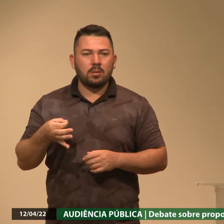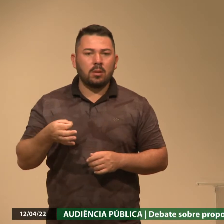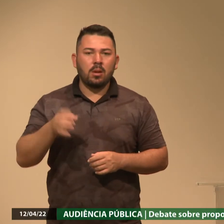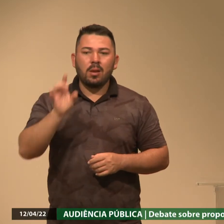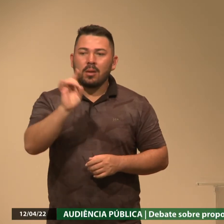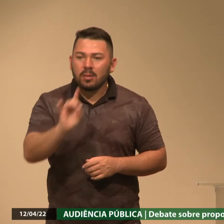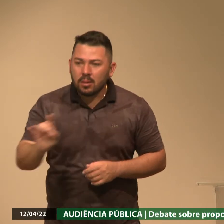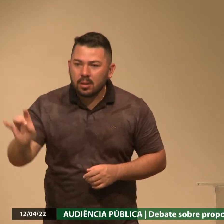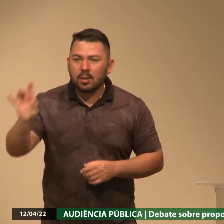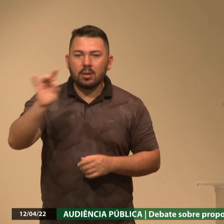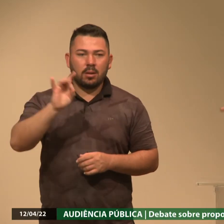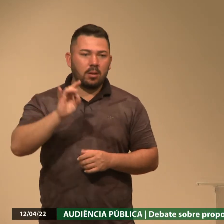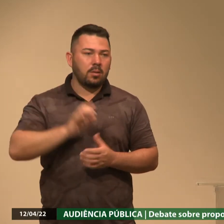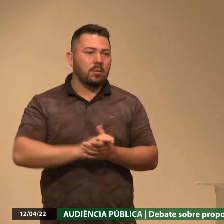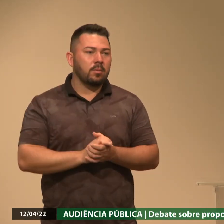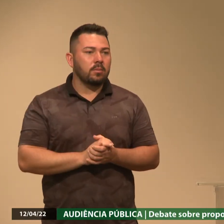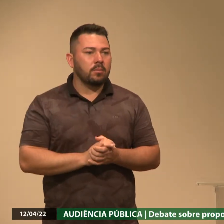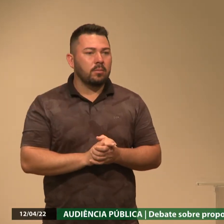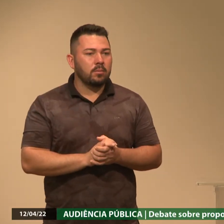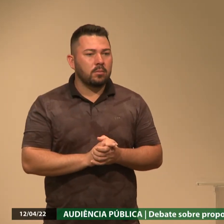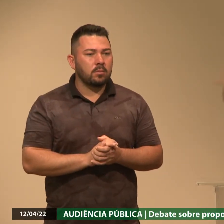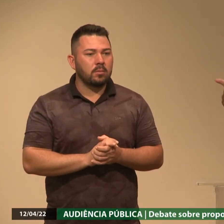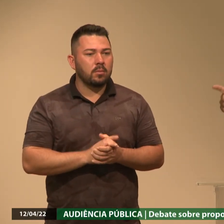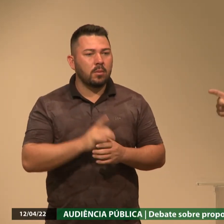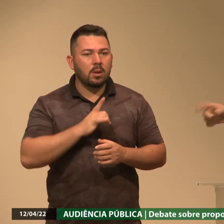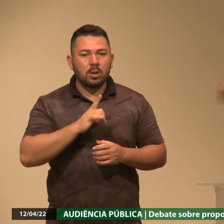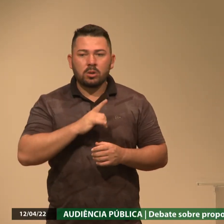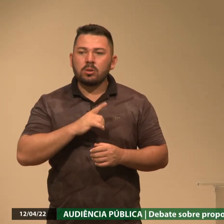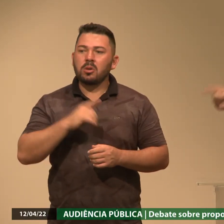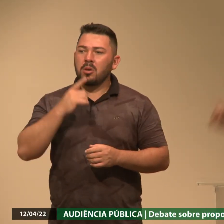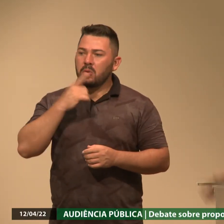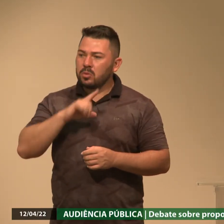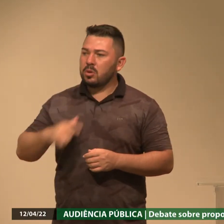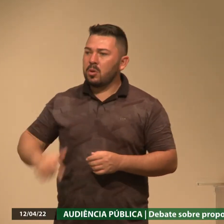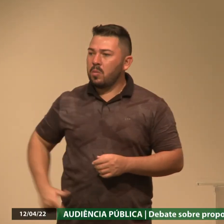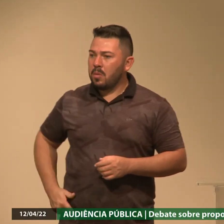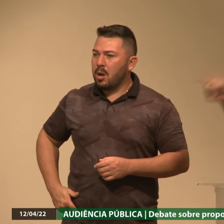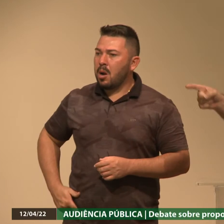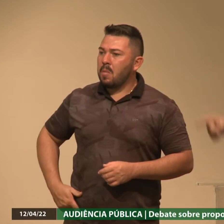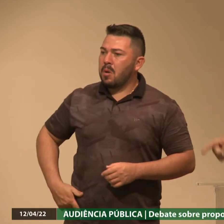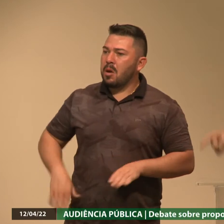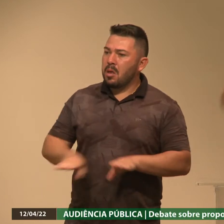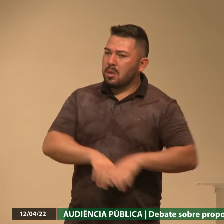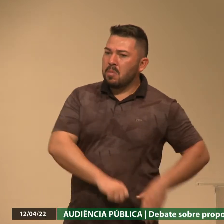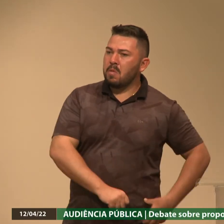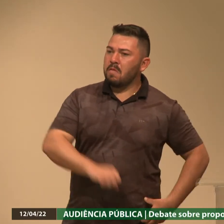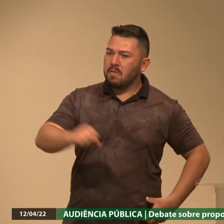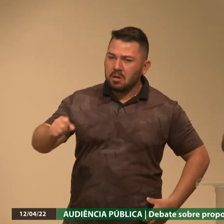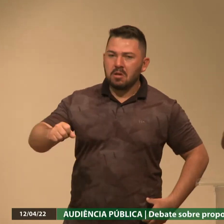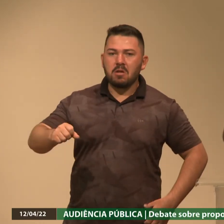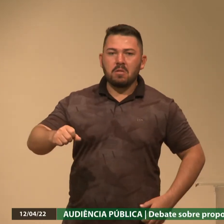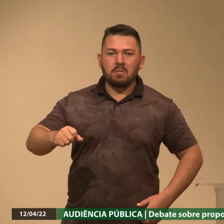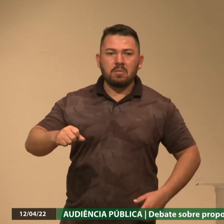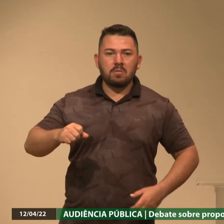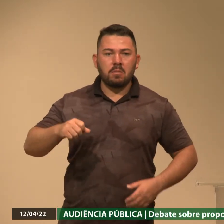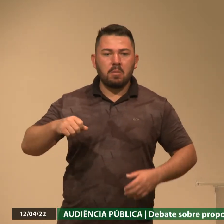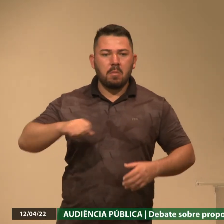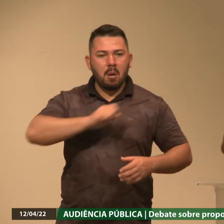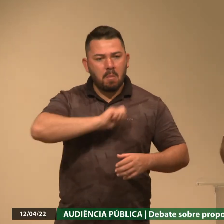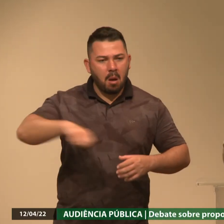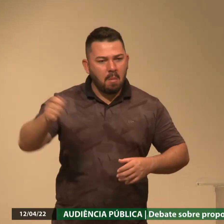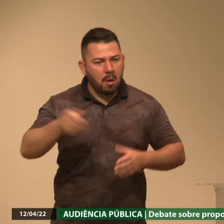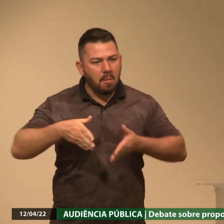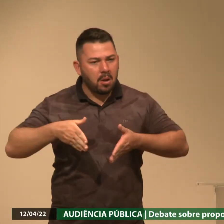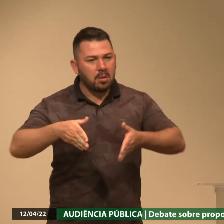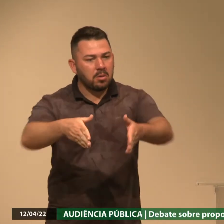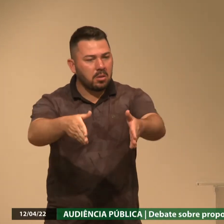picada desbravador da época tinha consigo uma arma e o faculdades inta podem entrar as matas abrir a estrada em